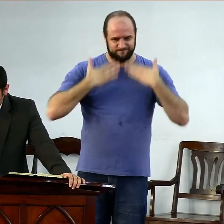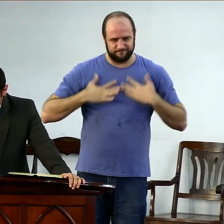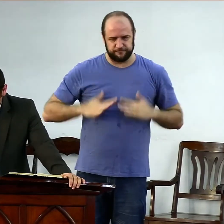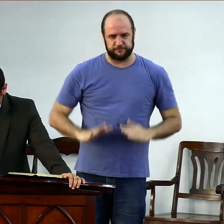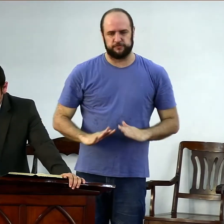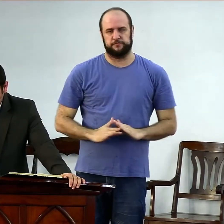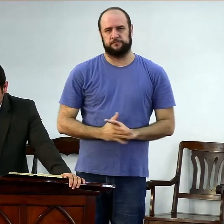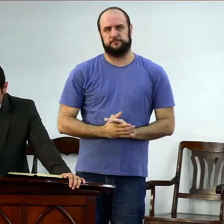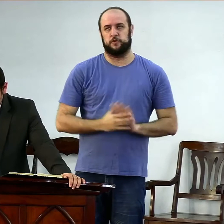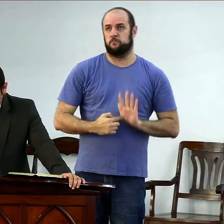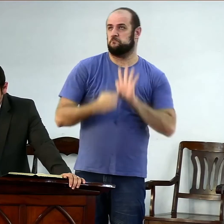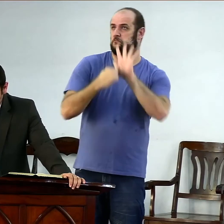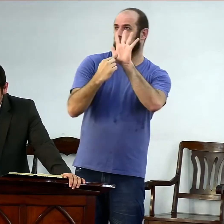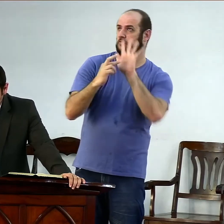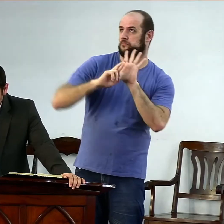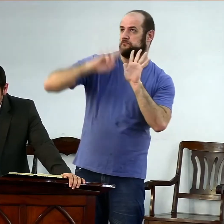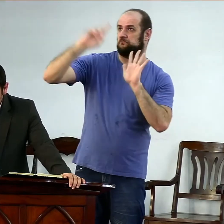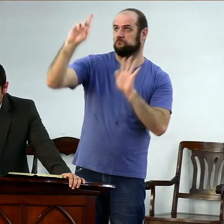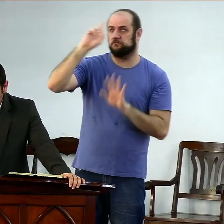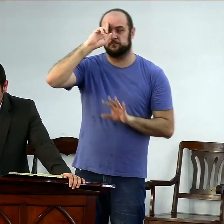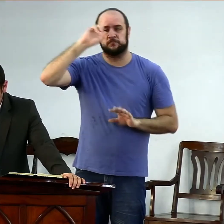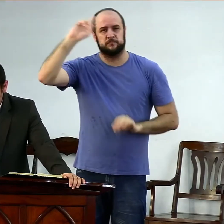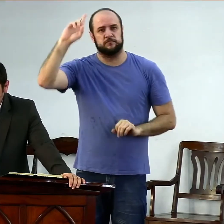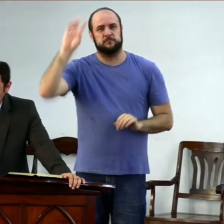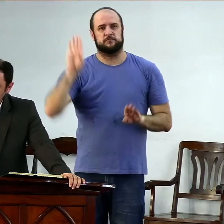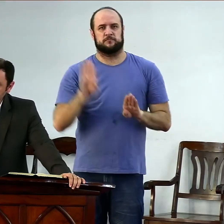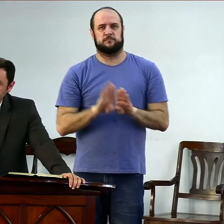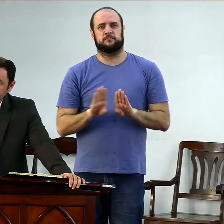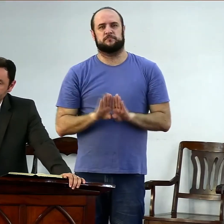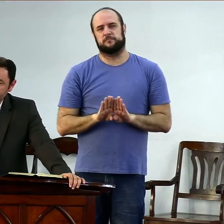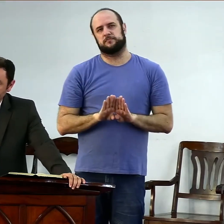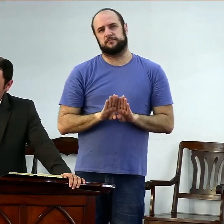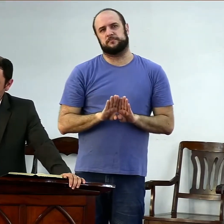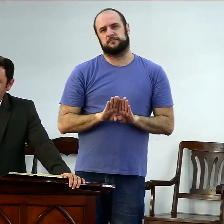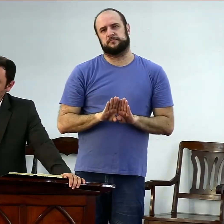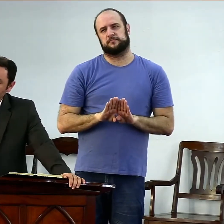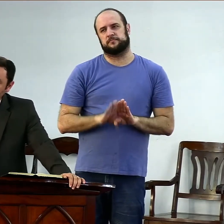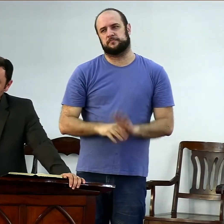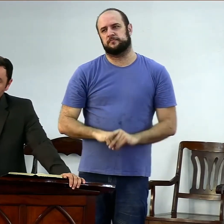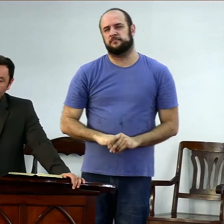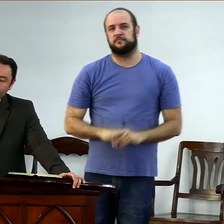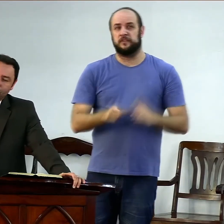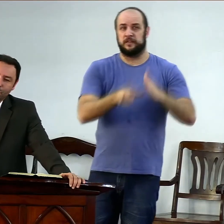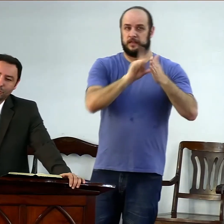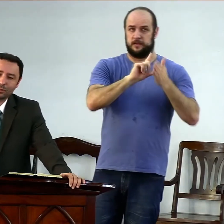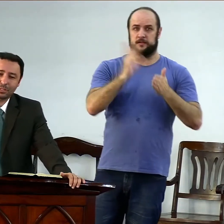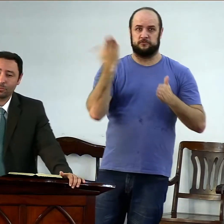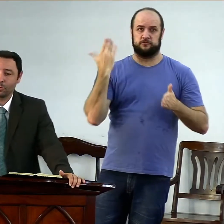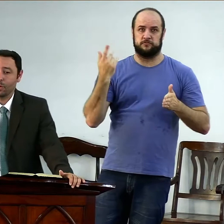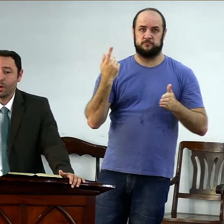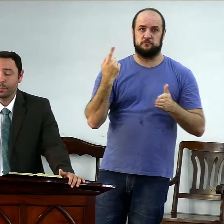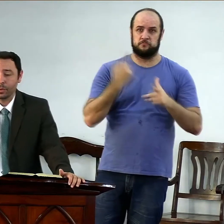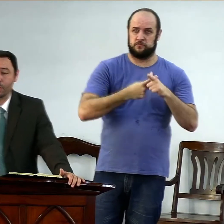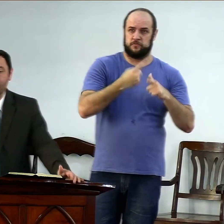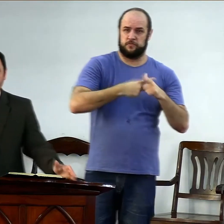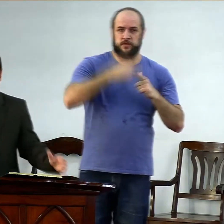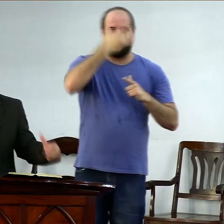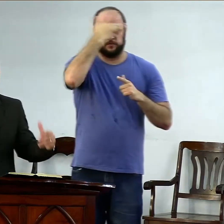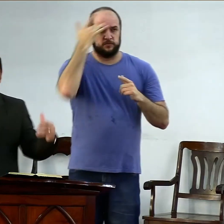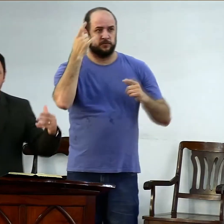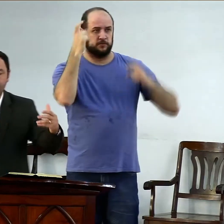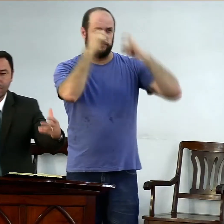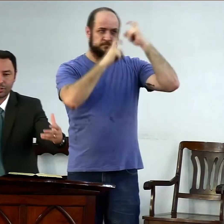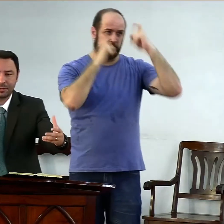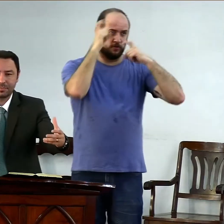Mas nós não podemos acrescentar nem um dia sequer. Antes desse problema todo, muitas pessoas estavam preocupadas